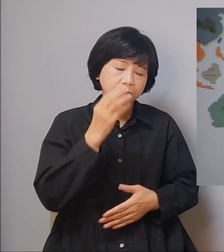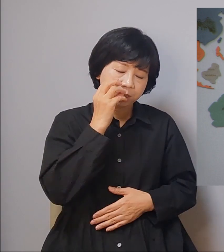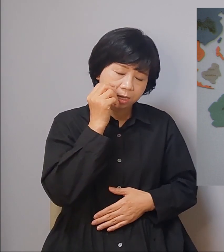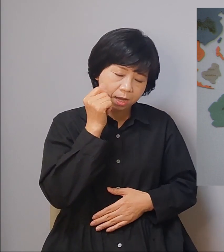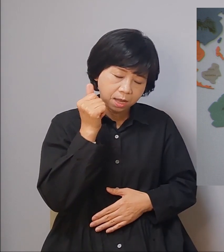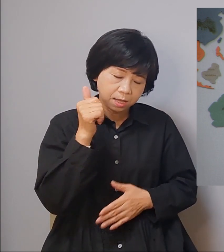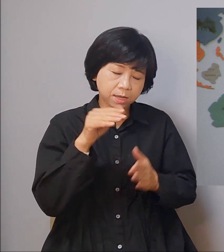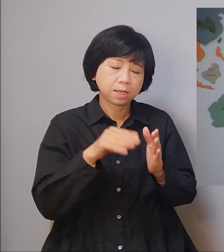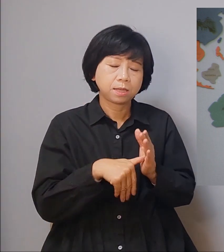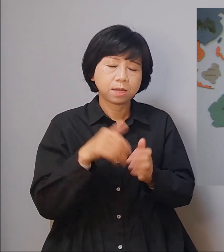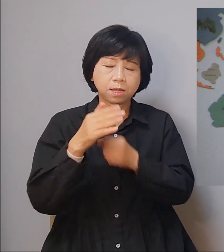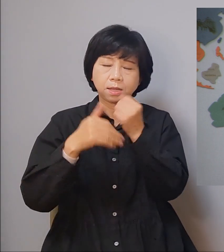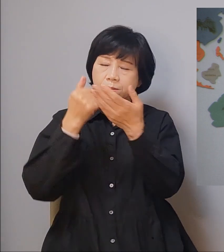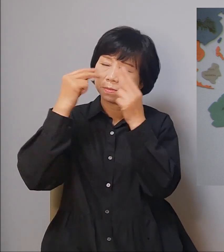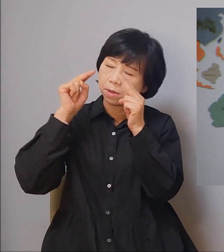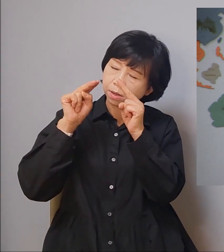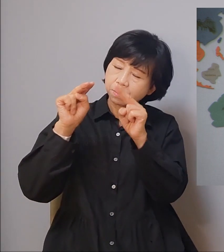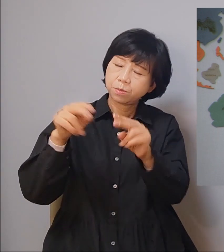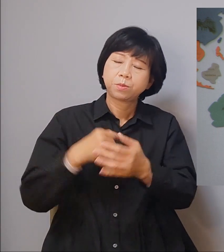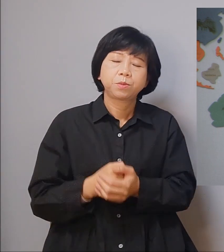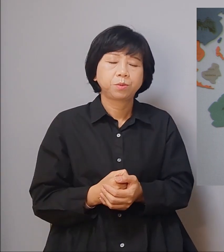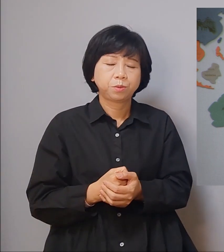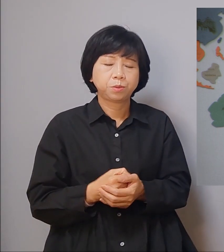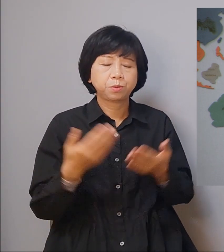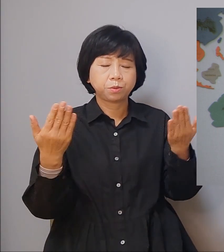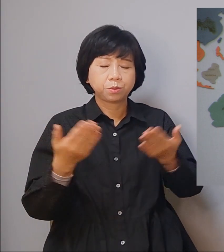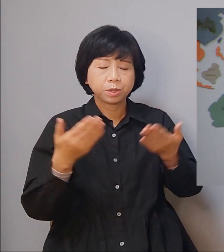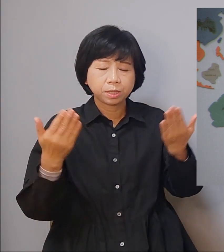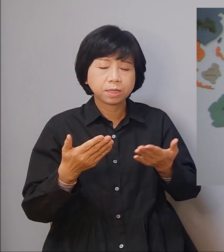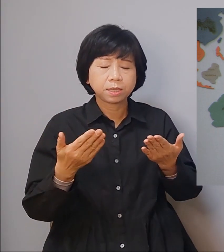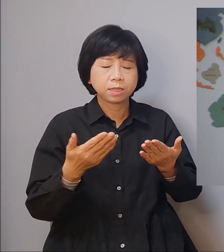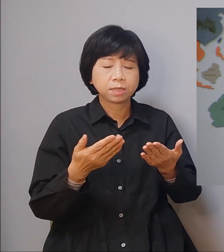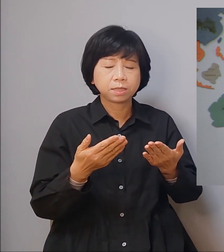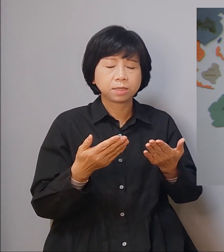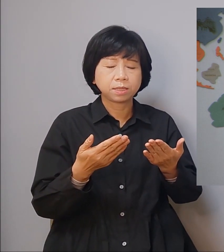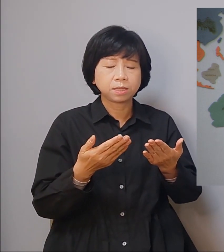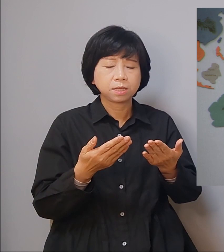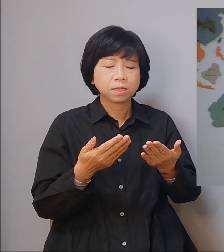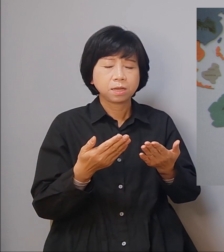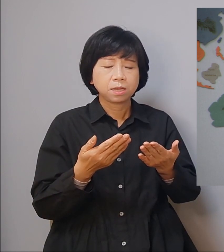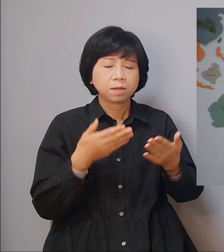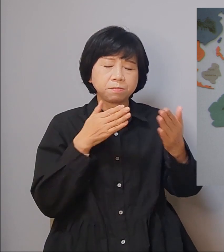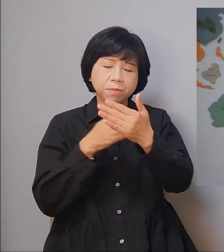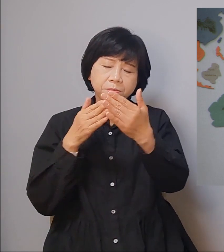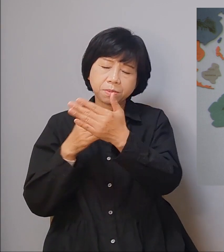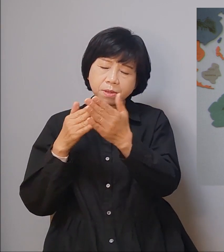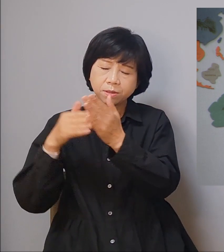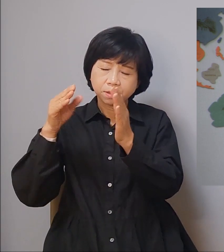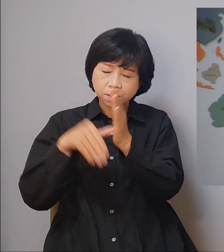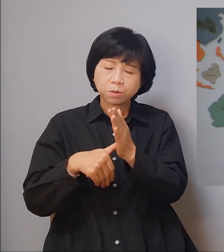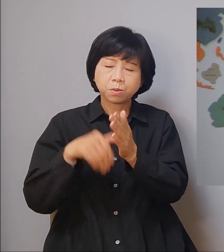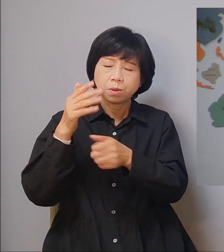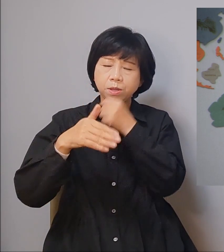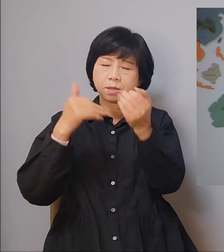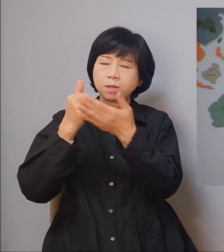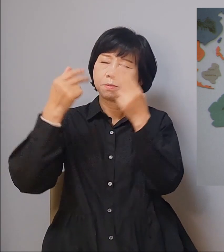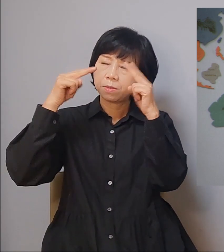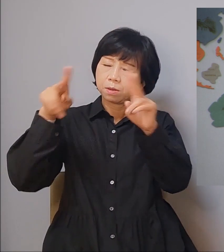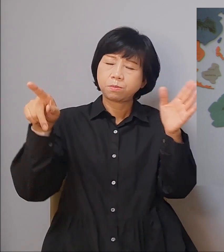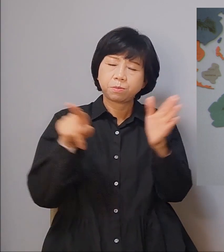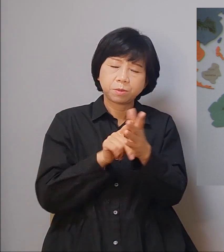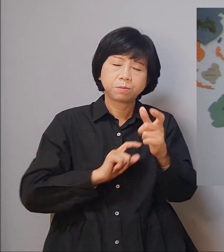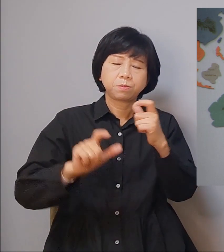풀릴 때에도 하나님 바라보고, 일이 내 뜻대로 되지 않을 때에도 하나님 바라볼 수 있는 믿음의 믿음을 더하여 주실 줄